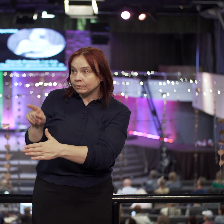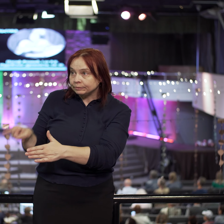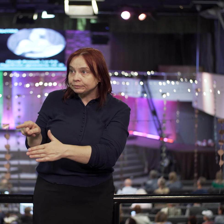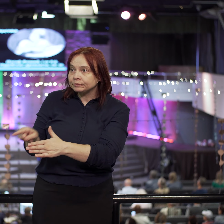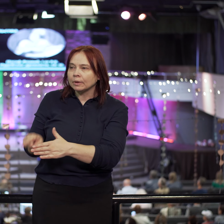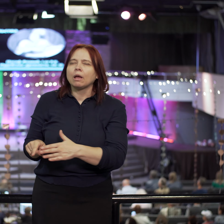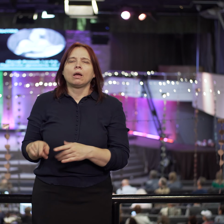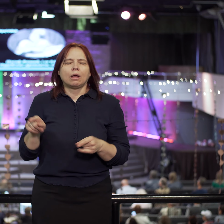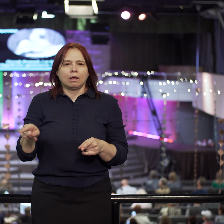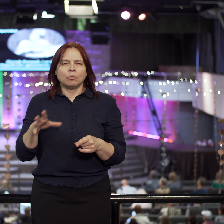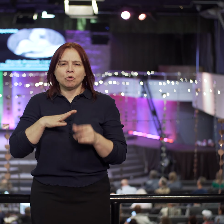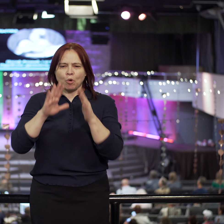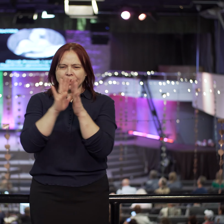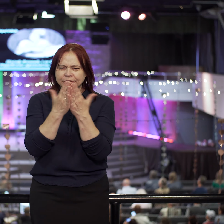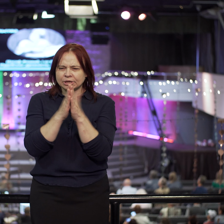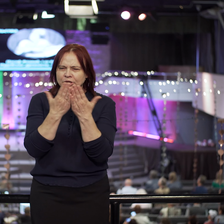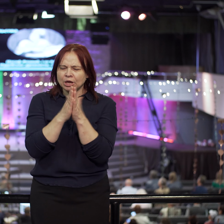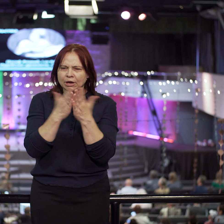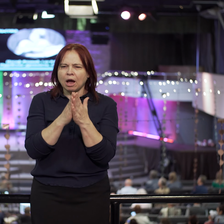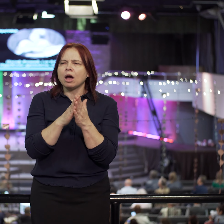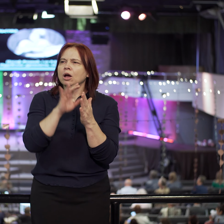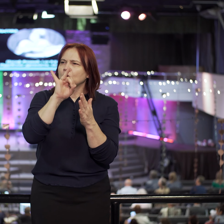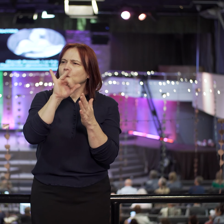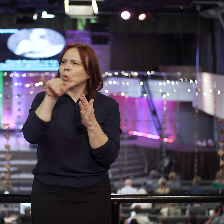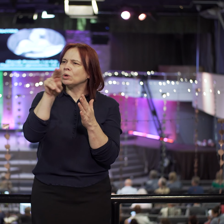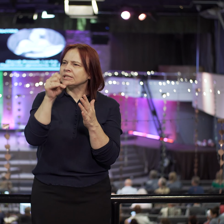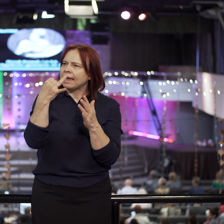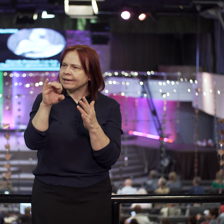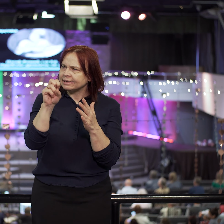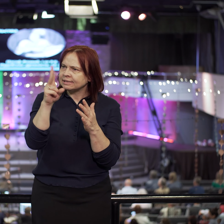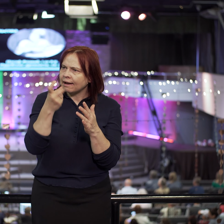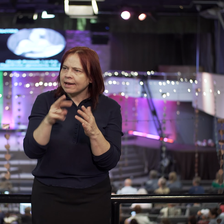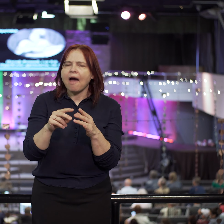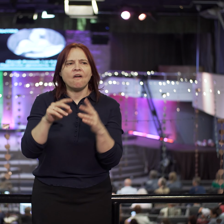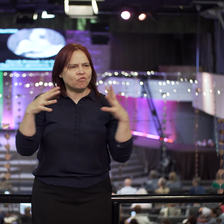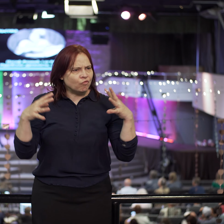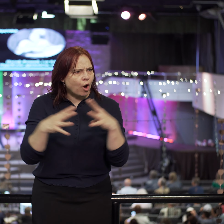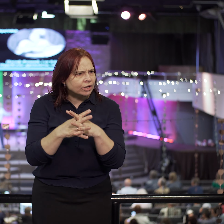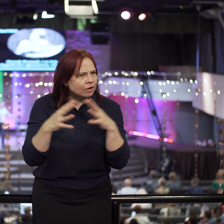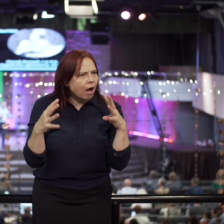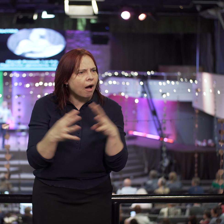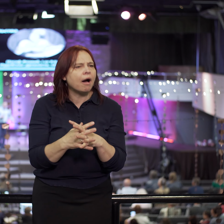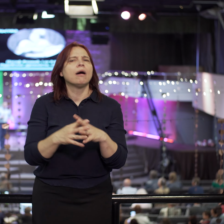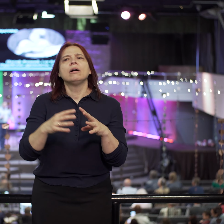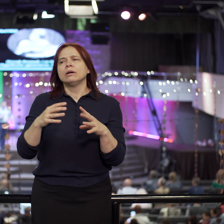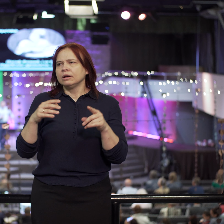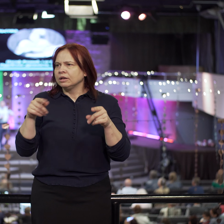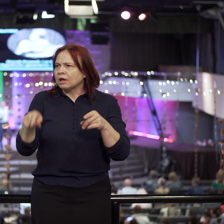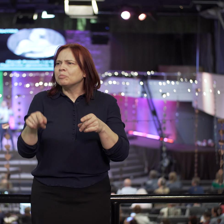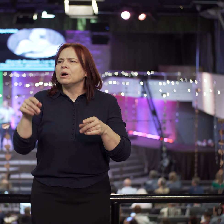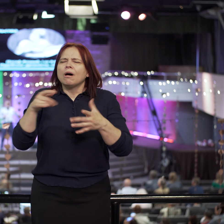иудейские древности, такая книга у нее есть, иудейская война и много другой различных